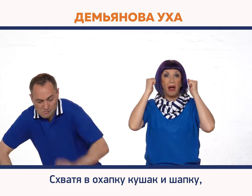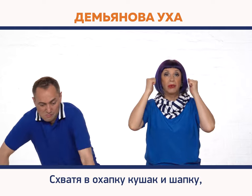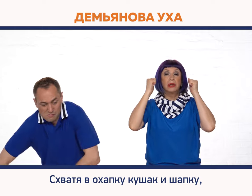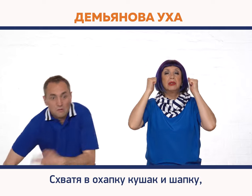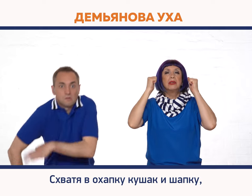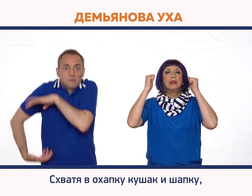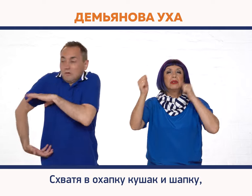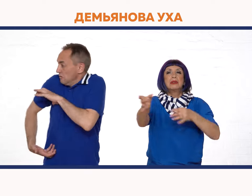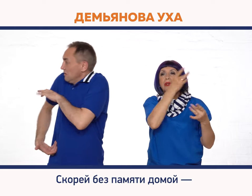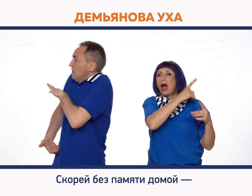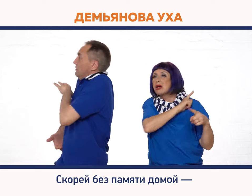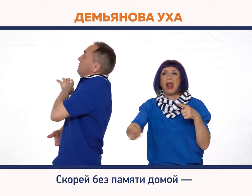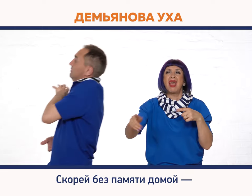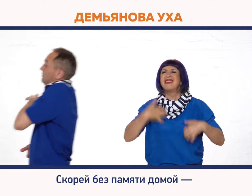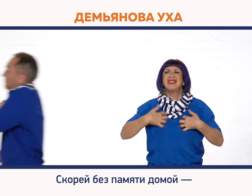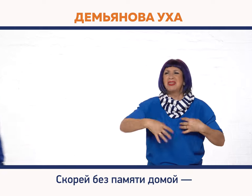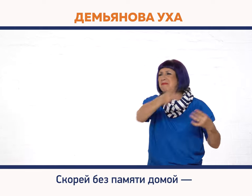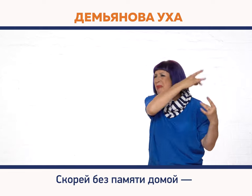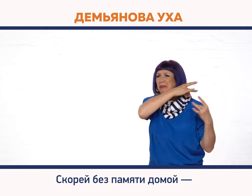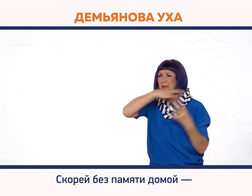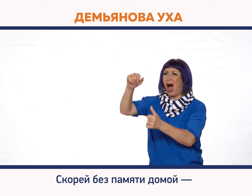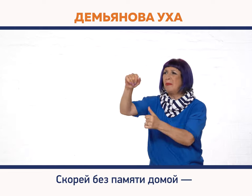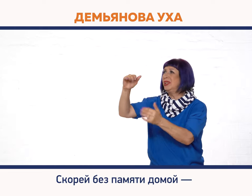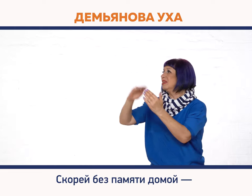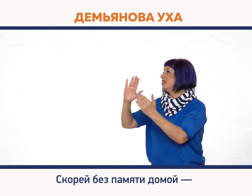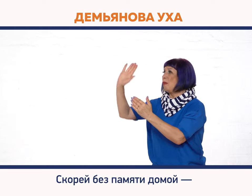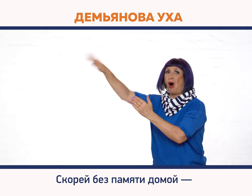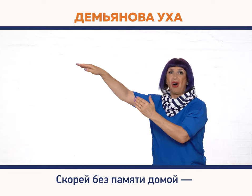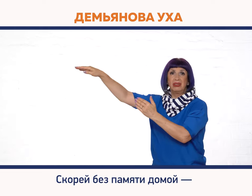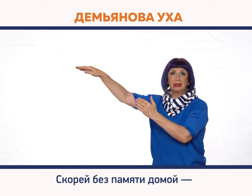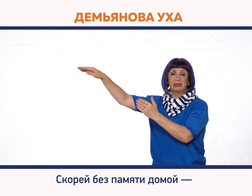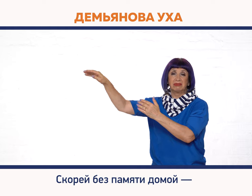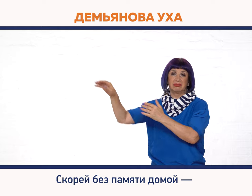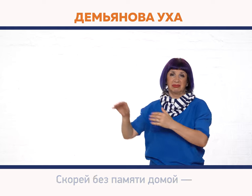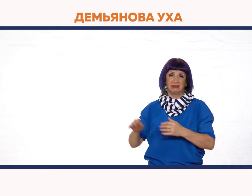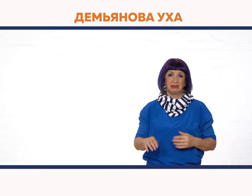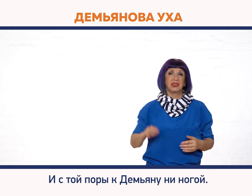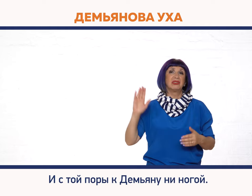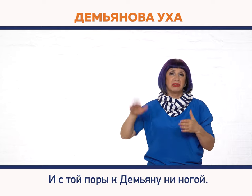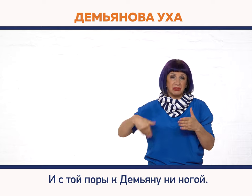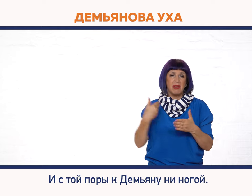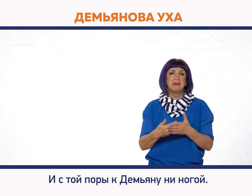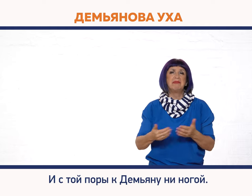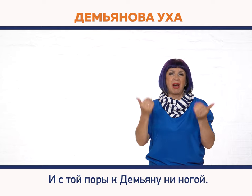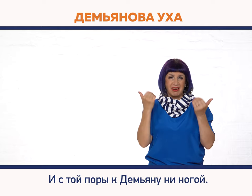шапку, скорей без памяти домой. И с той